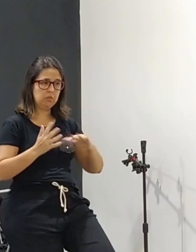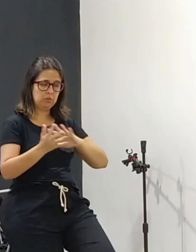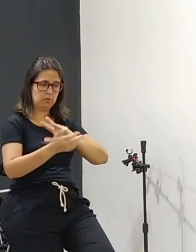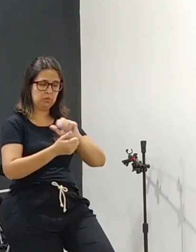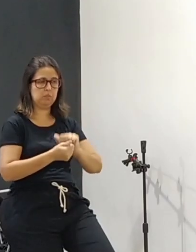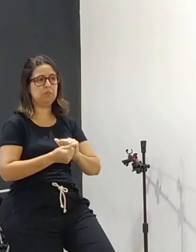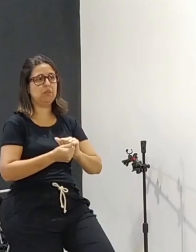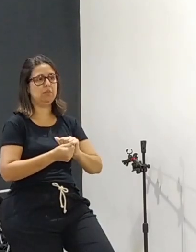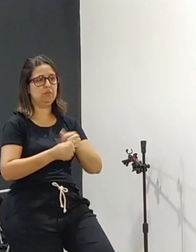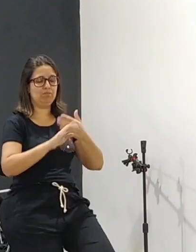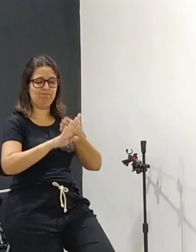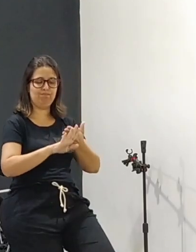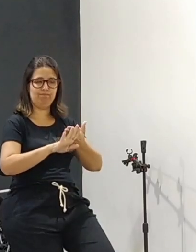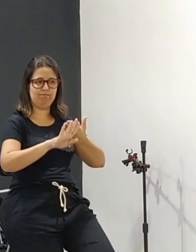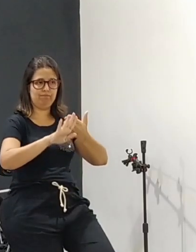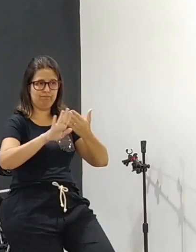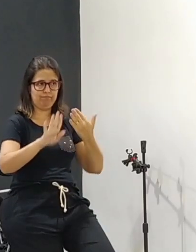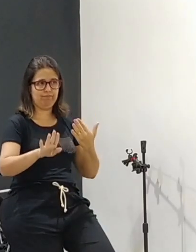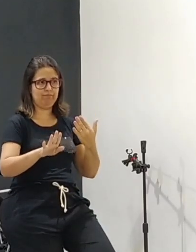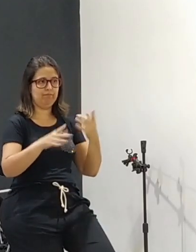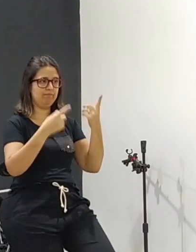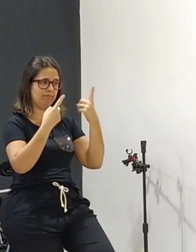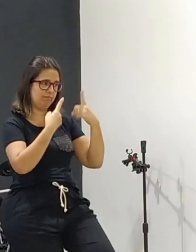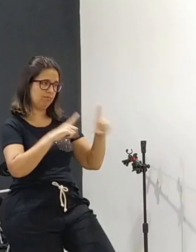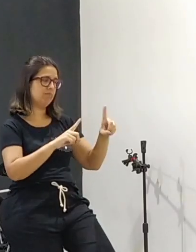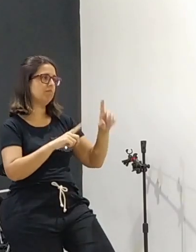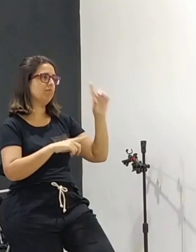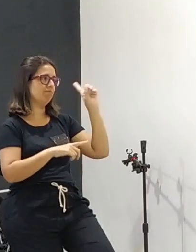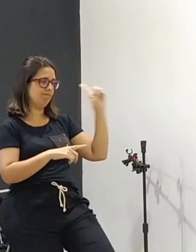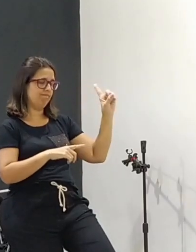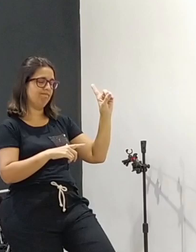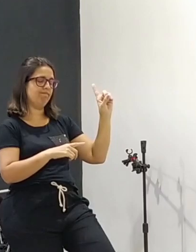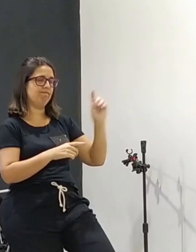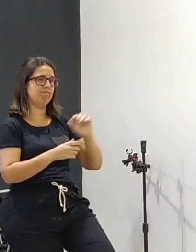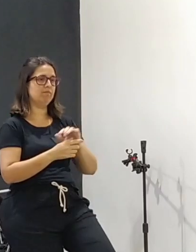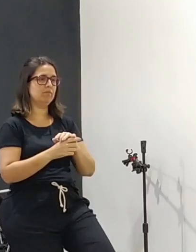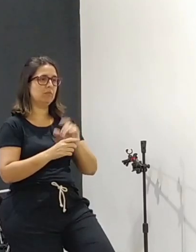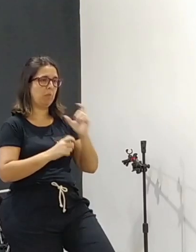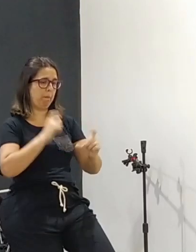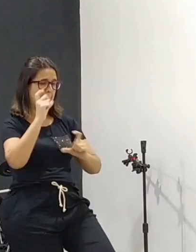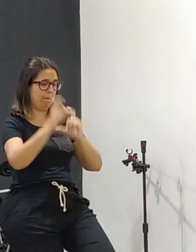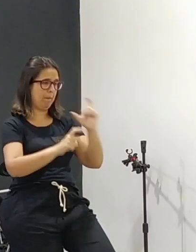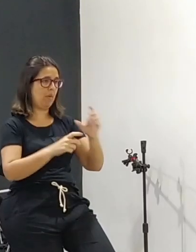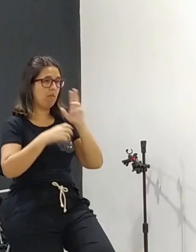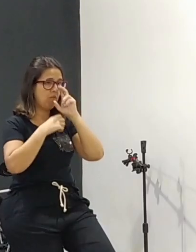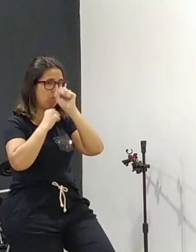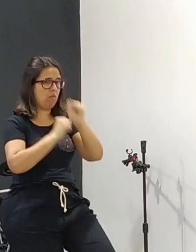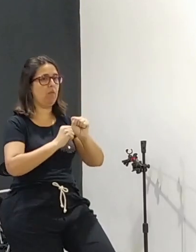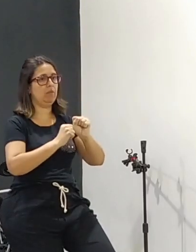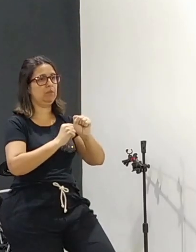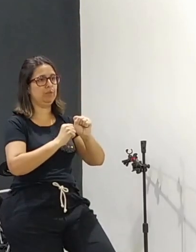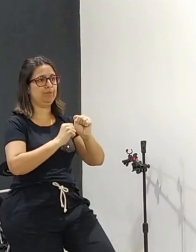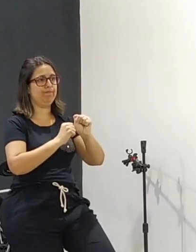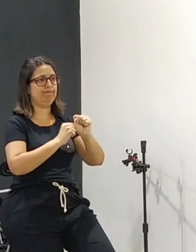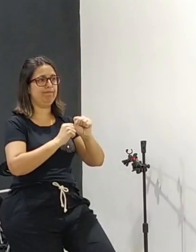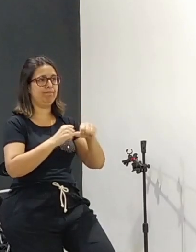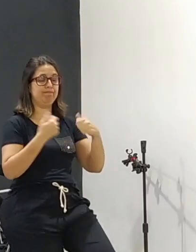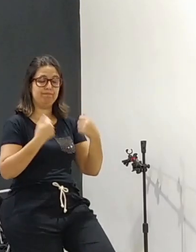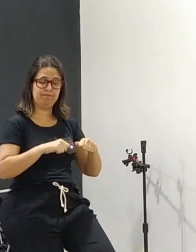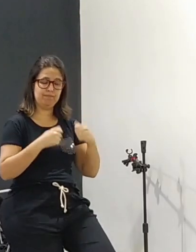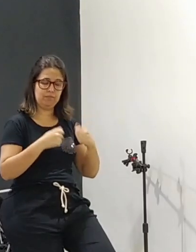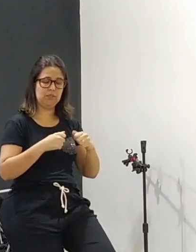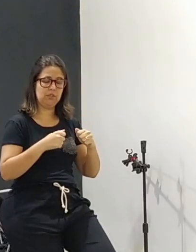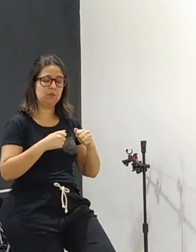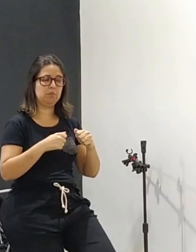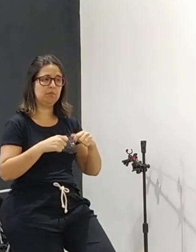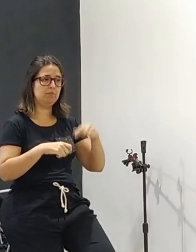fazendo adulterar contra Deus. Adúlteros e adúlteros. É uma palavra forte, mas nós precisamos ter isso aí em mente. Lá